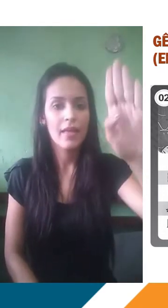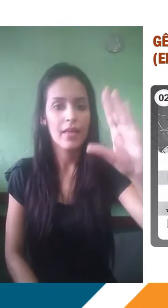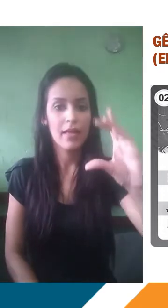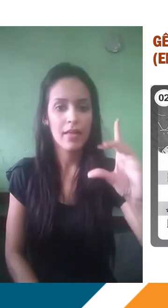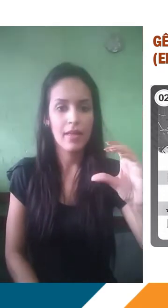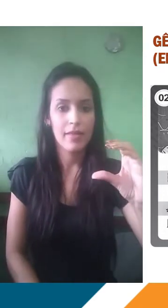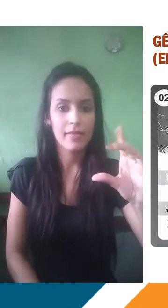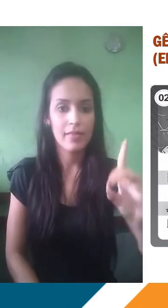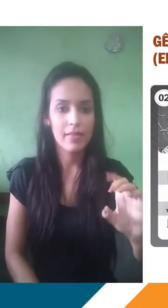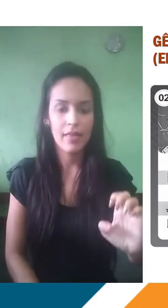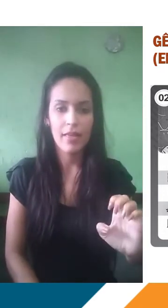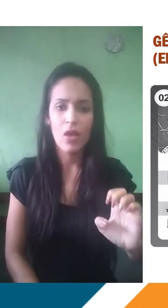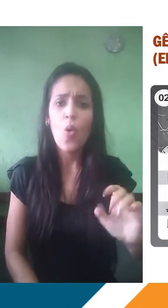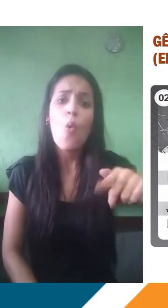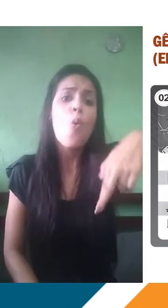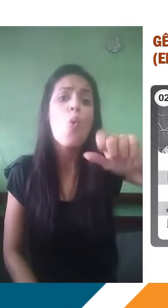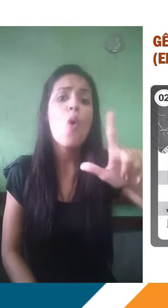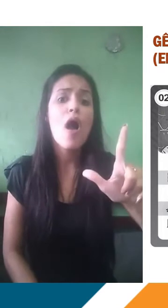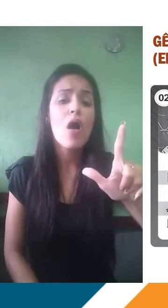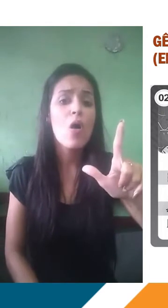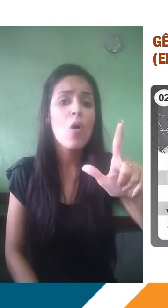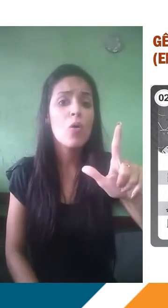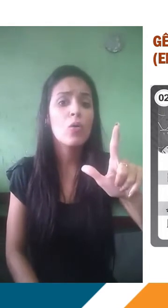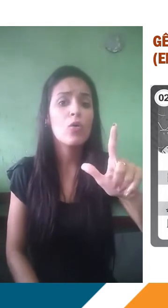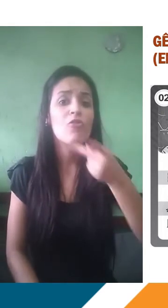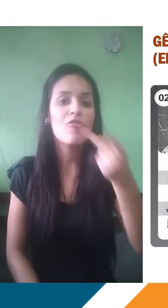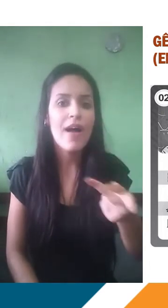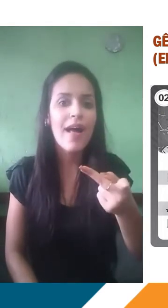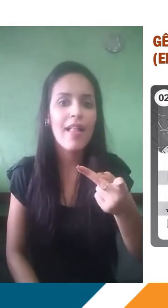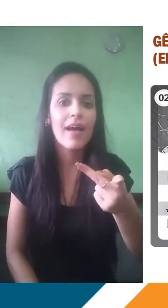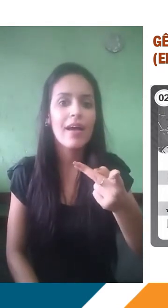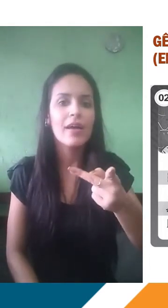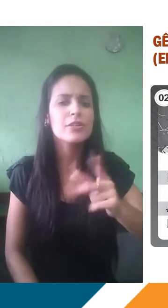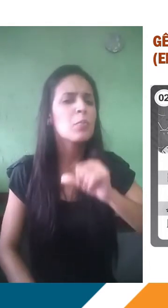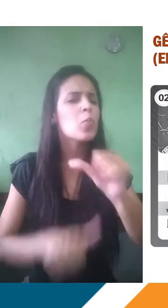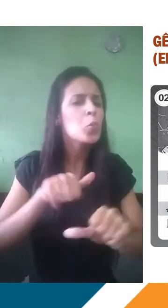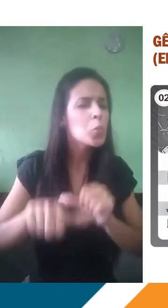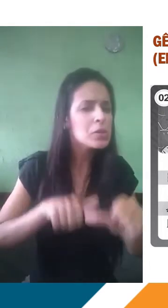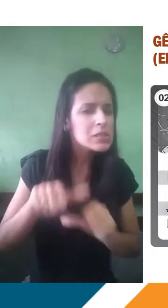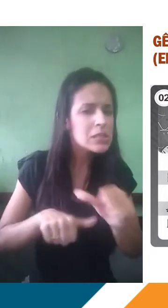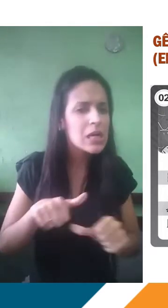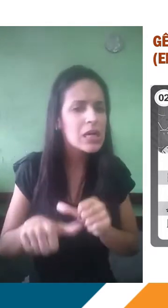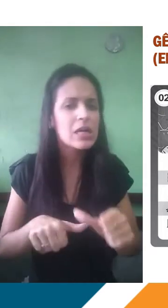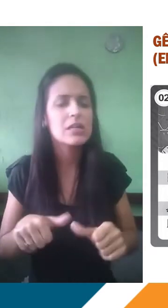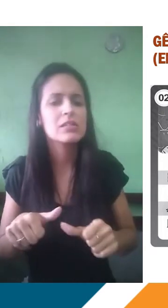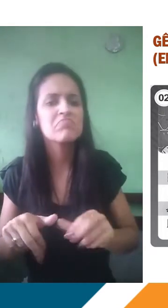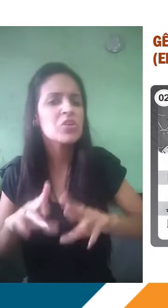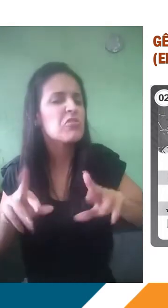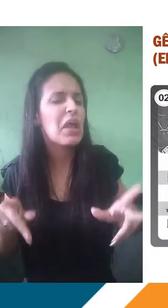transforma, ou seja, faz com que o elemento visual não pareça mais pertencer ao gênero carta de jogo